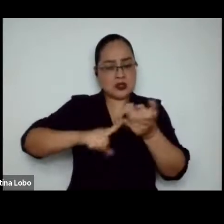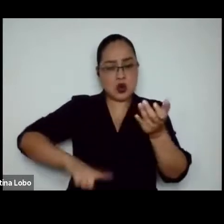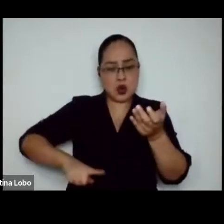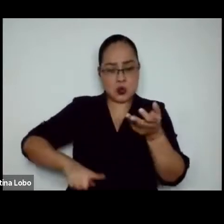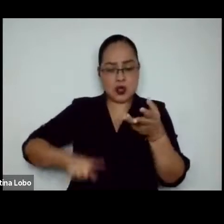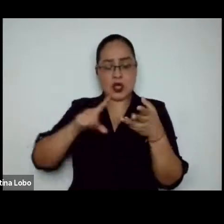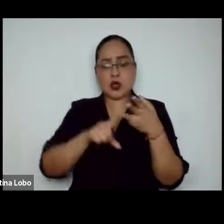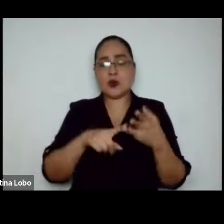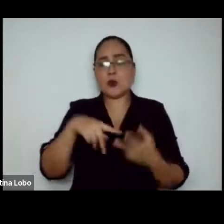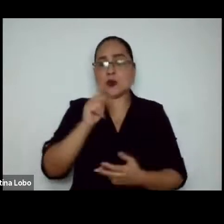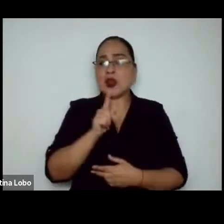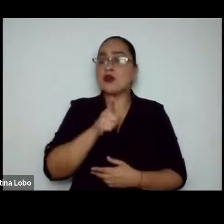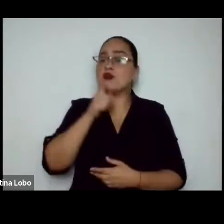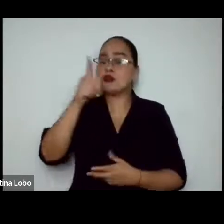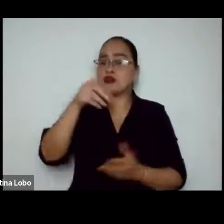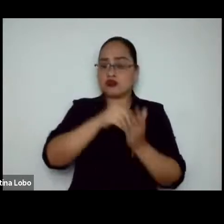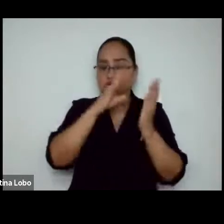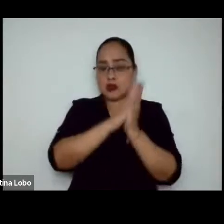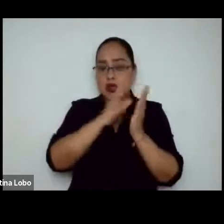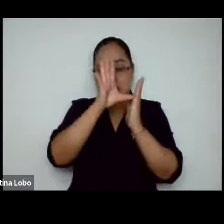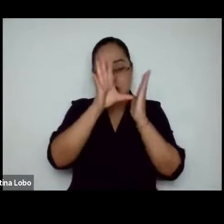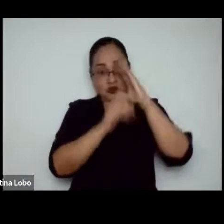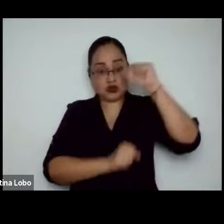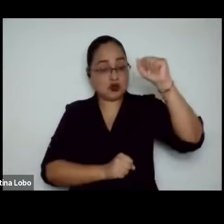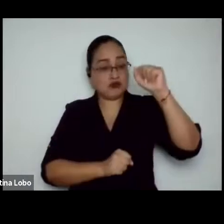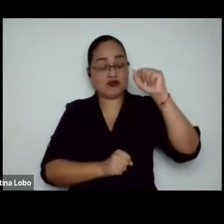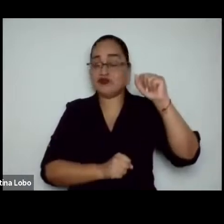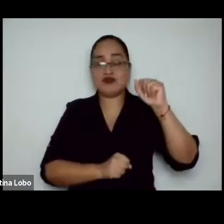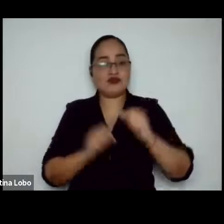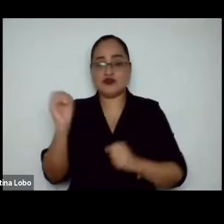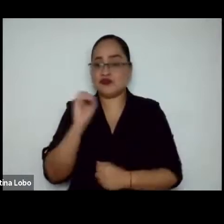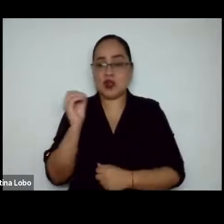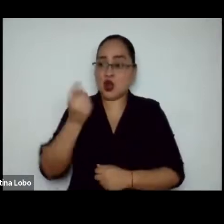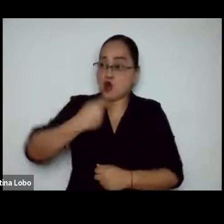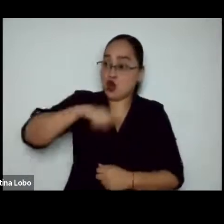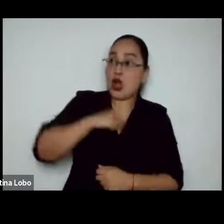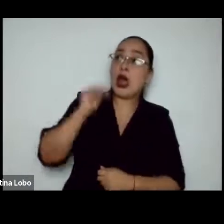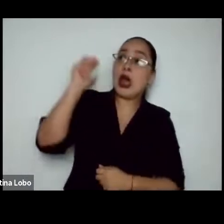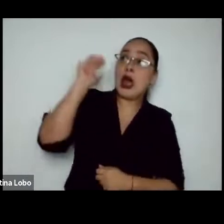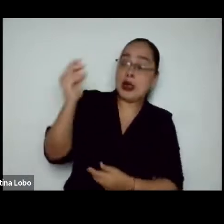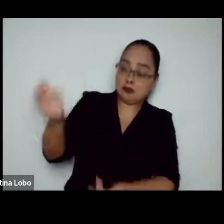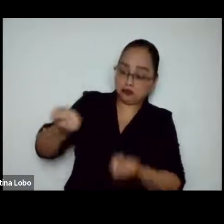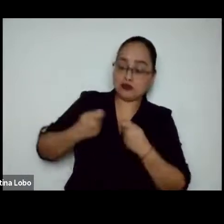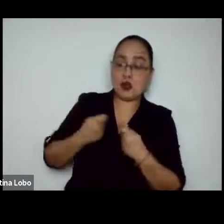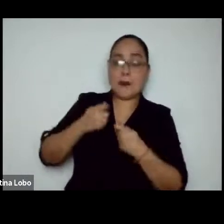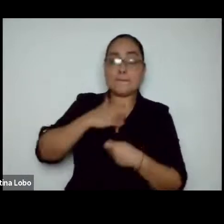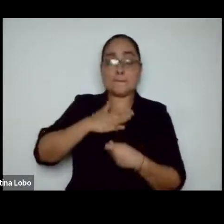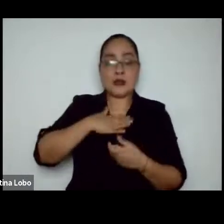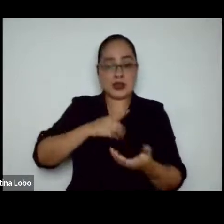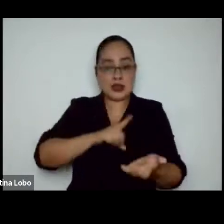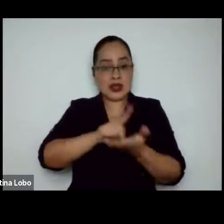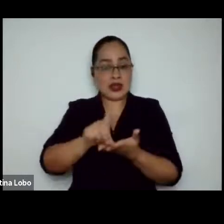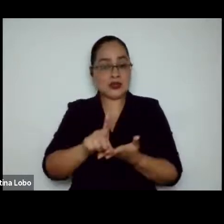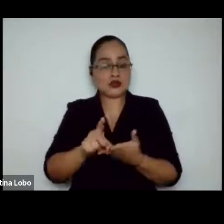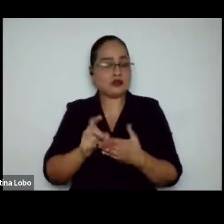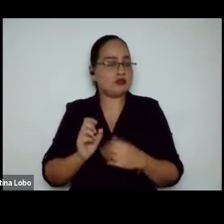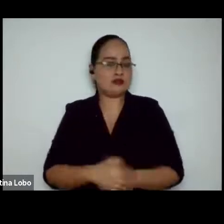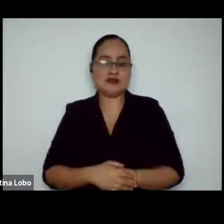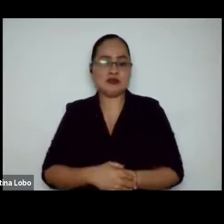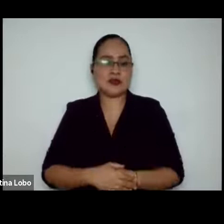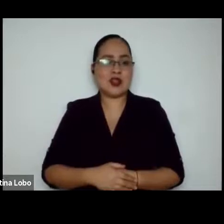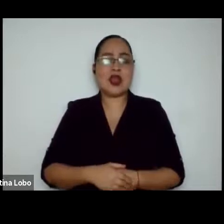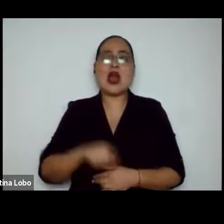no son derechos constitucionalizados. No es un derecho que uno pueda hacer valer, por ejemplo, frente a la justicia constitucional, frente a la Corte